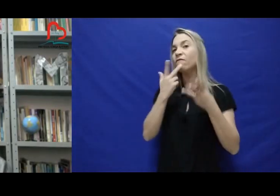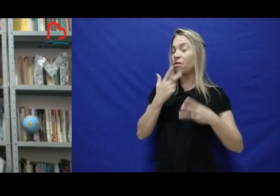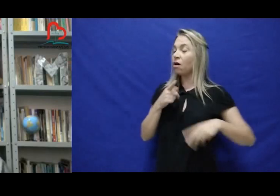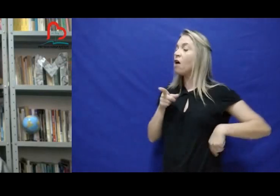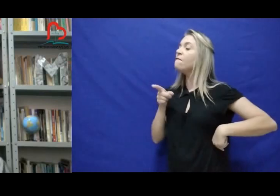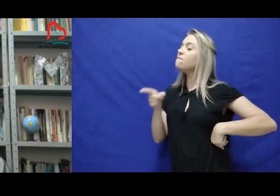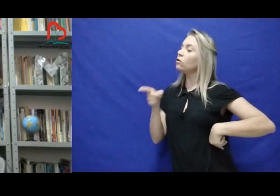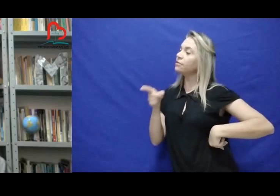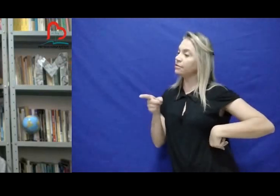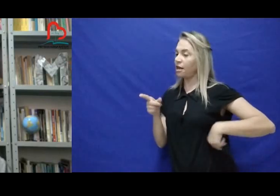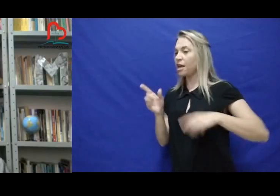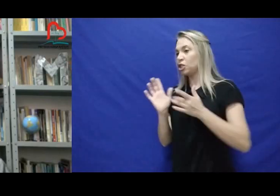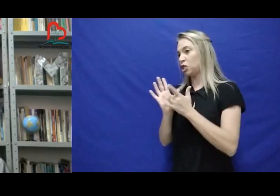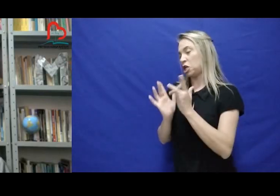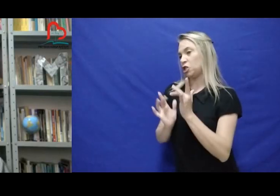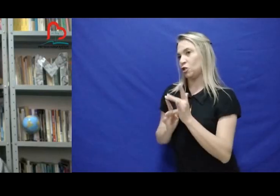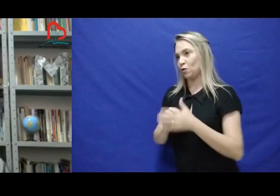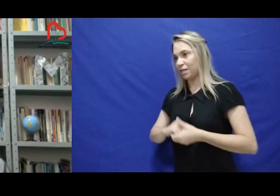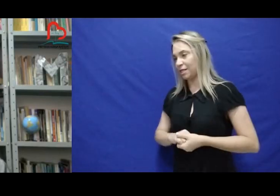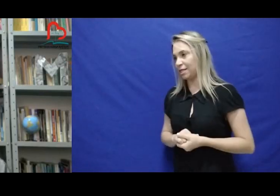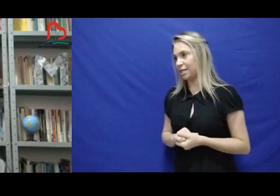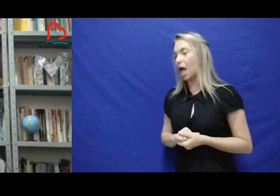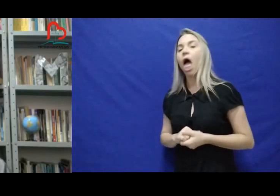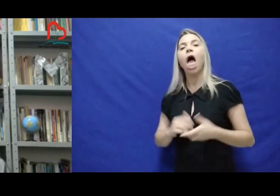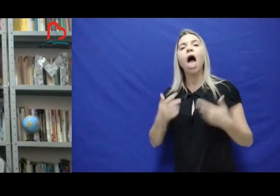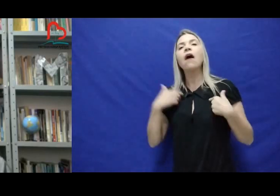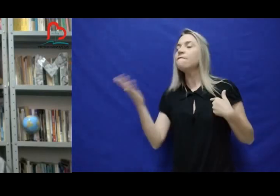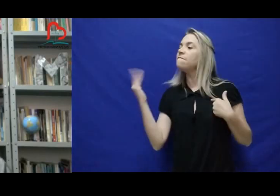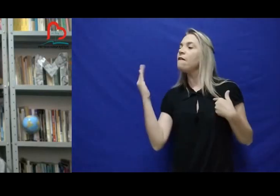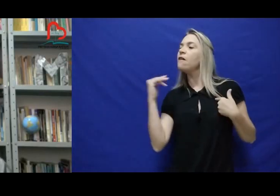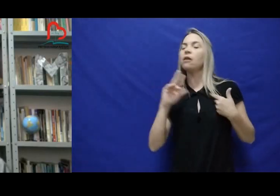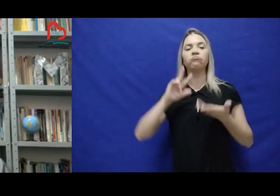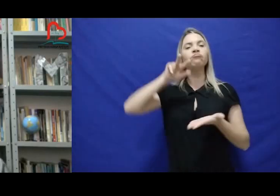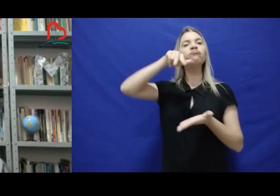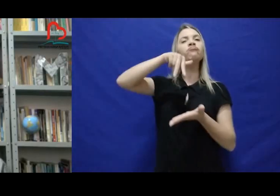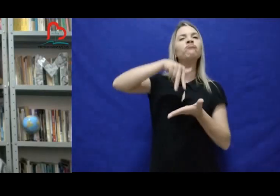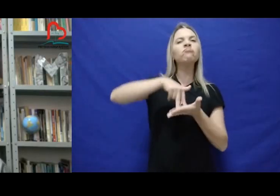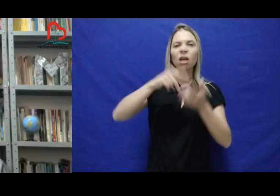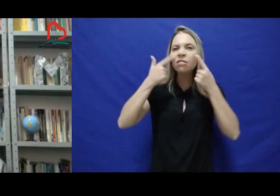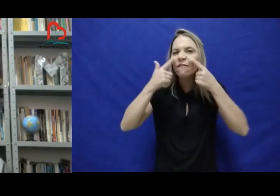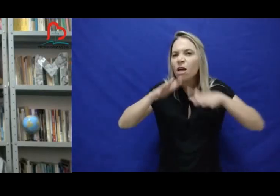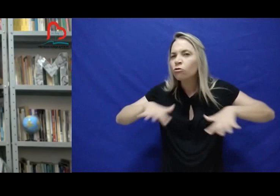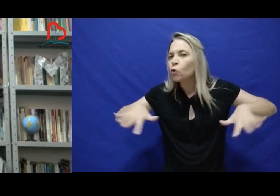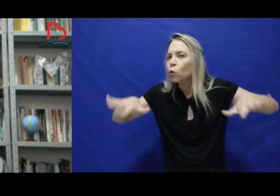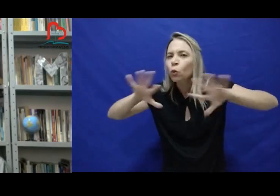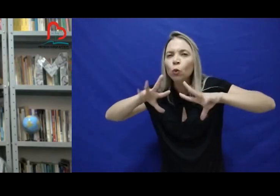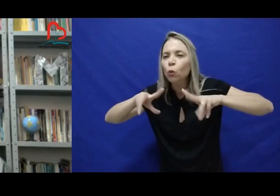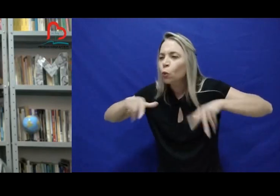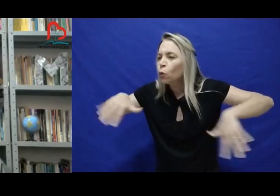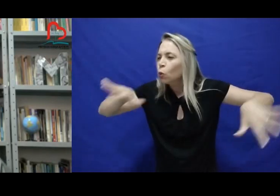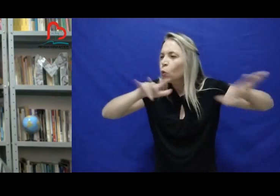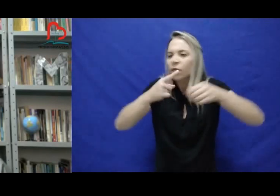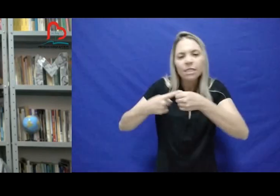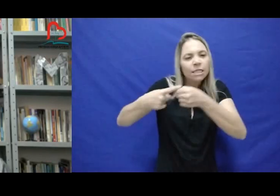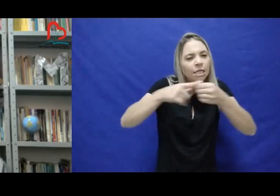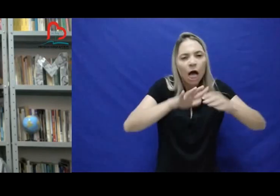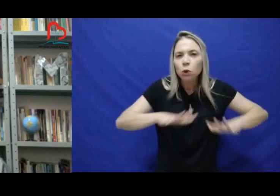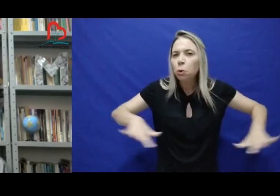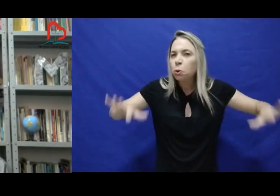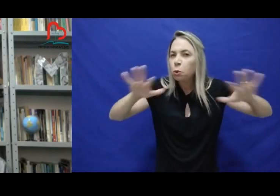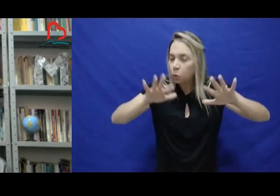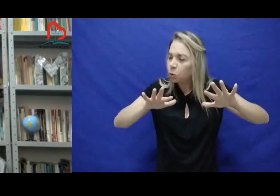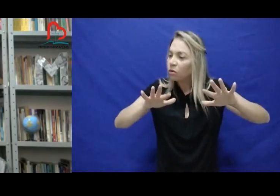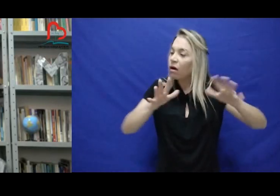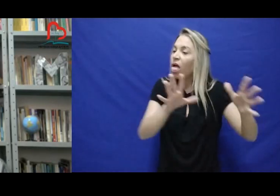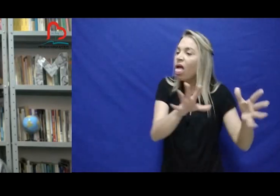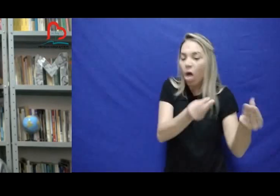isto te darei, se prostrado me adorares. O reino de Satanás é deste mundo. Tudo, Jesus, será teu.